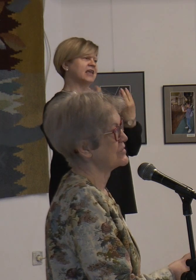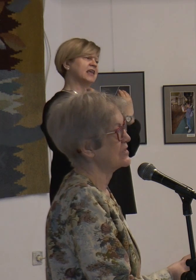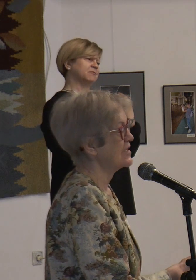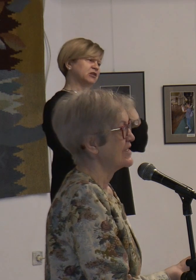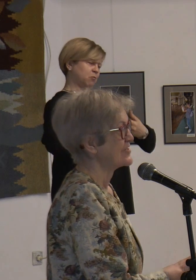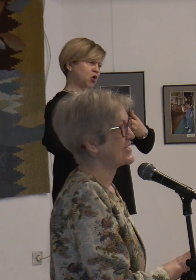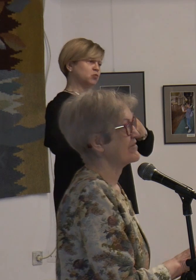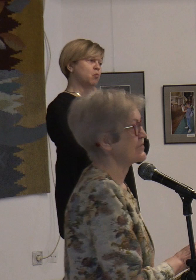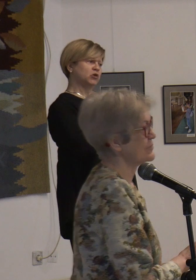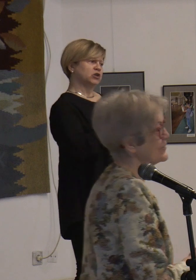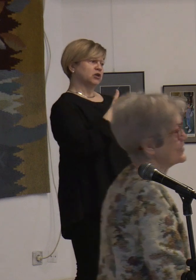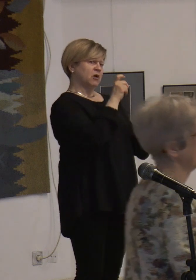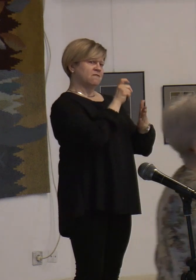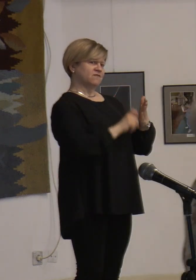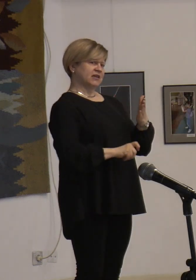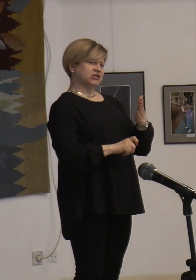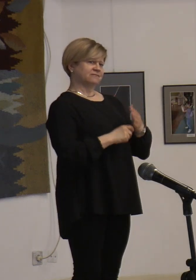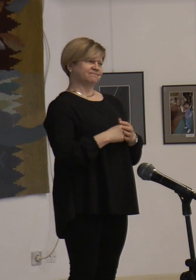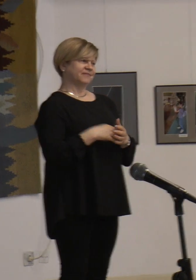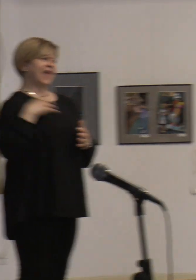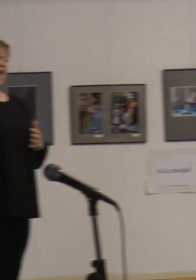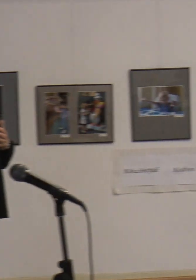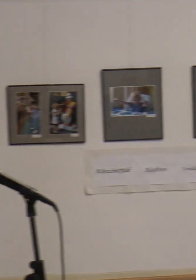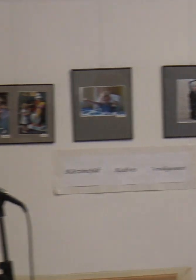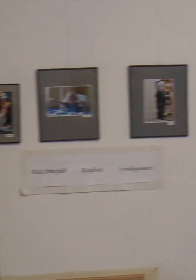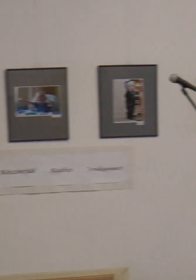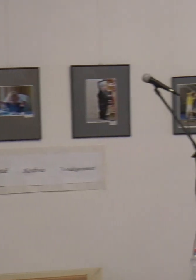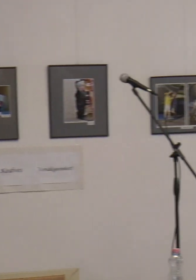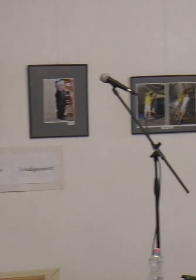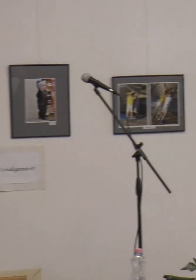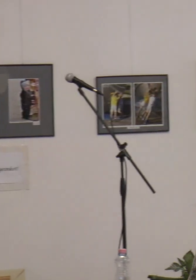verset mondtad, és kívánom az egészséget.